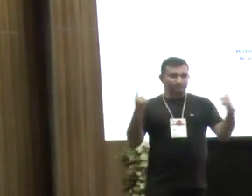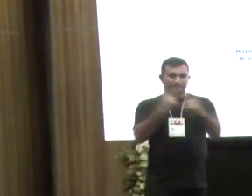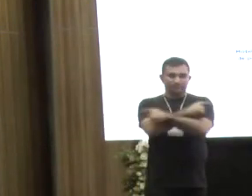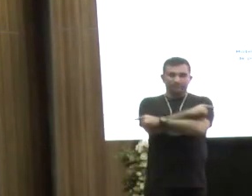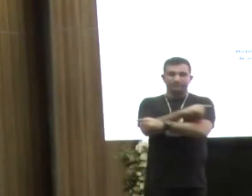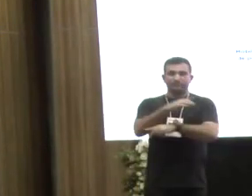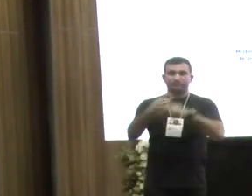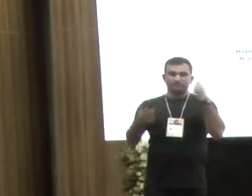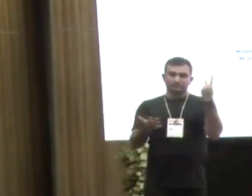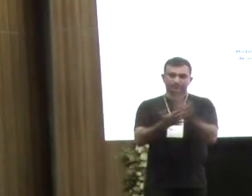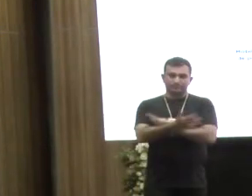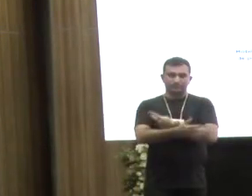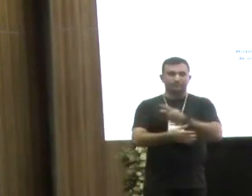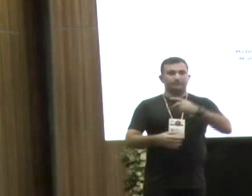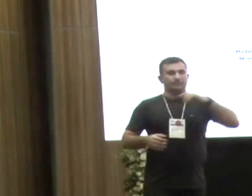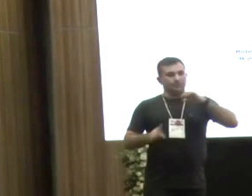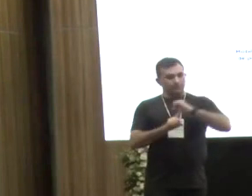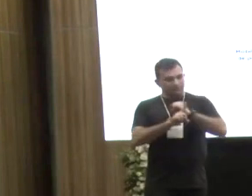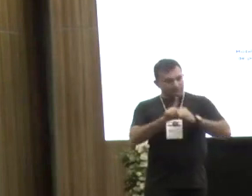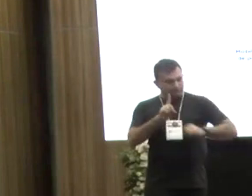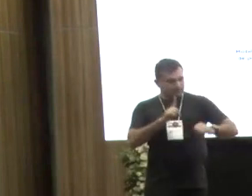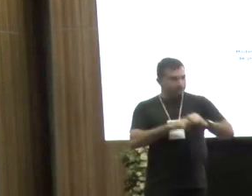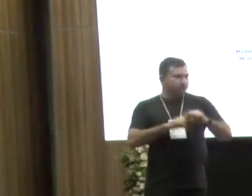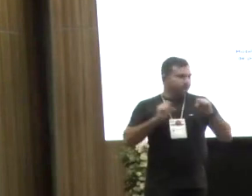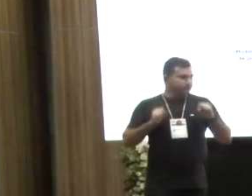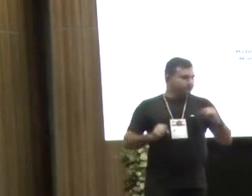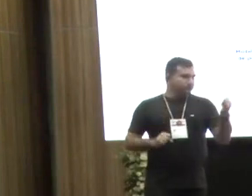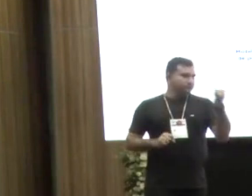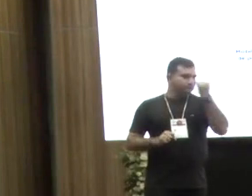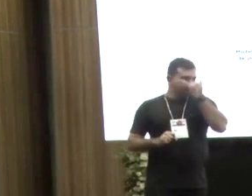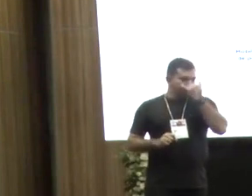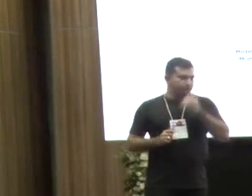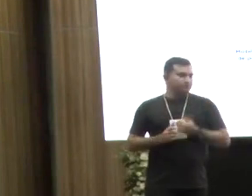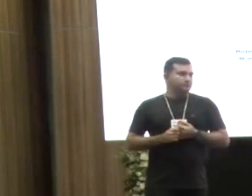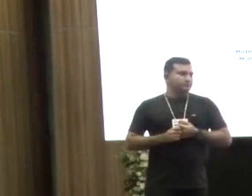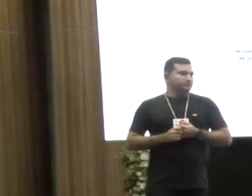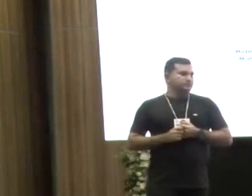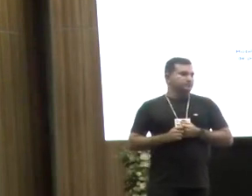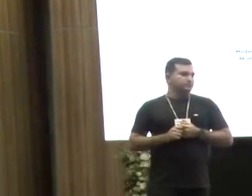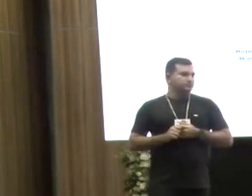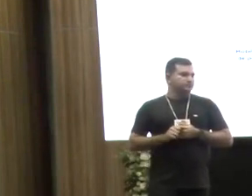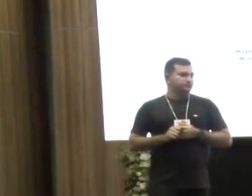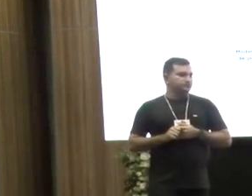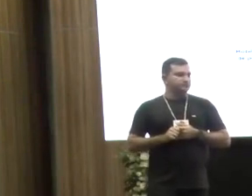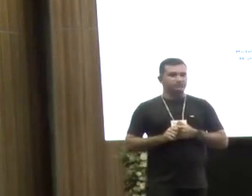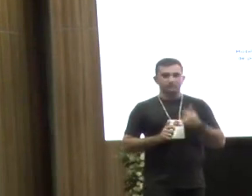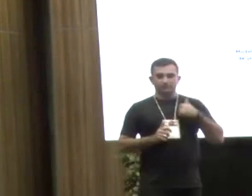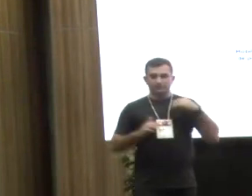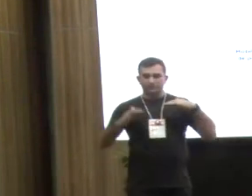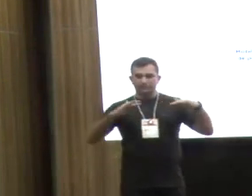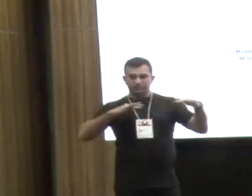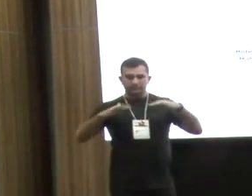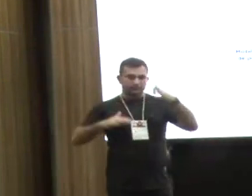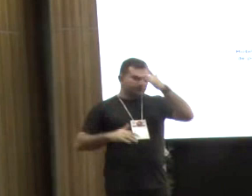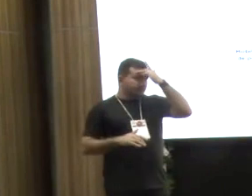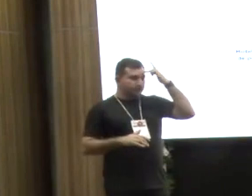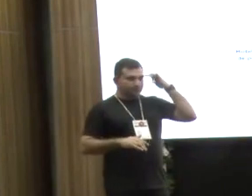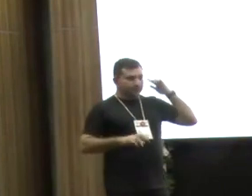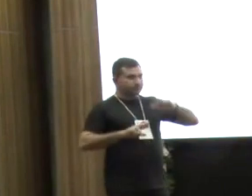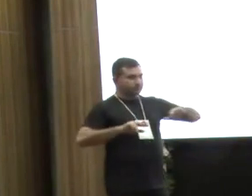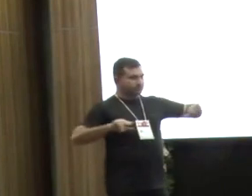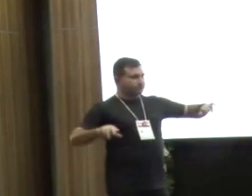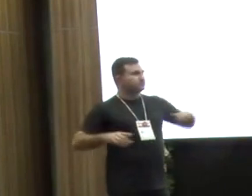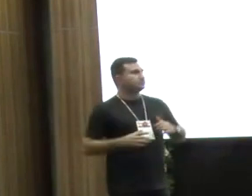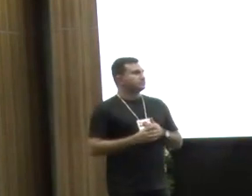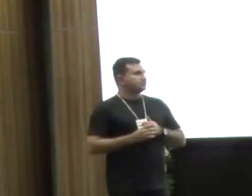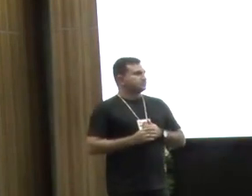contrafluxo dessa sociedade que pode dar certo. Para que eu mobilizo pessoas? É uma pergunta